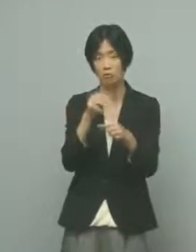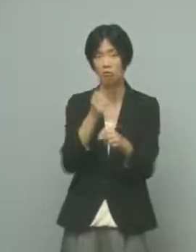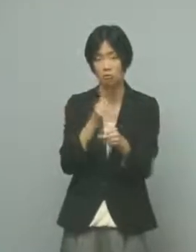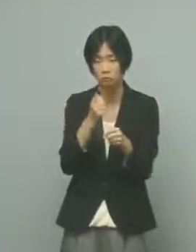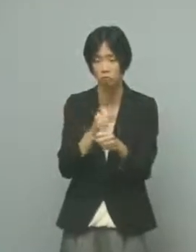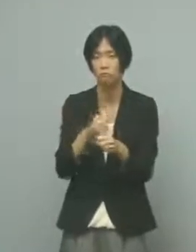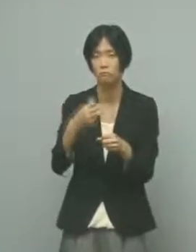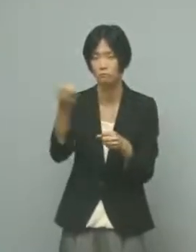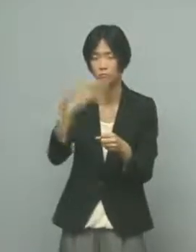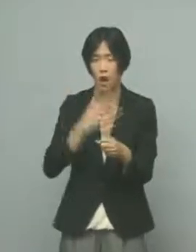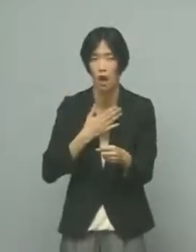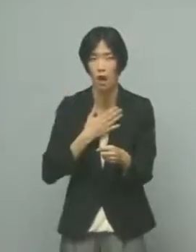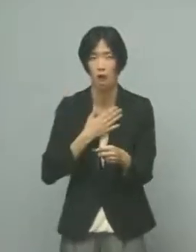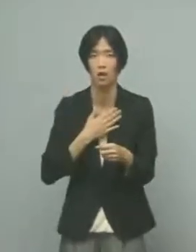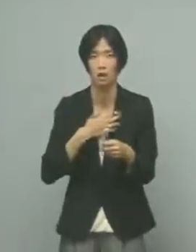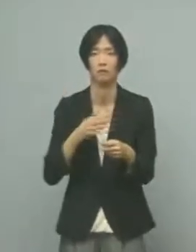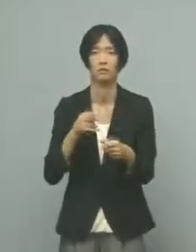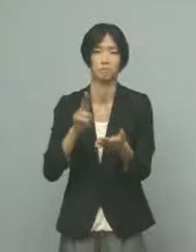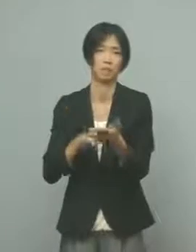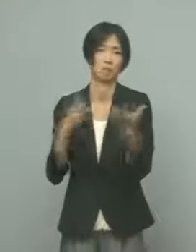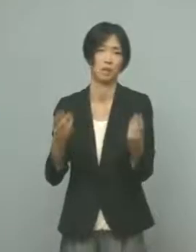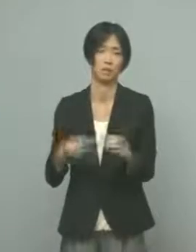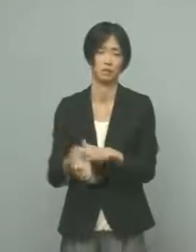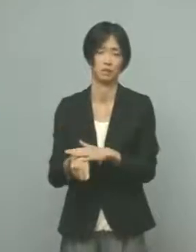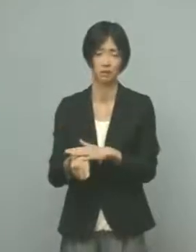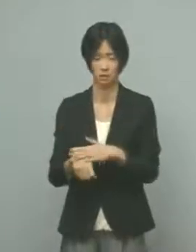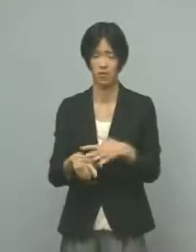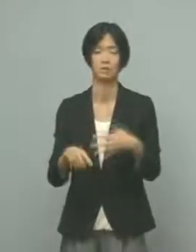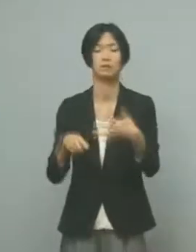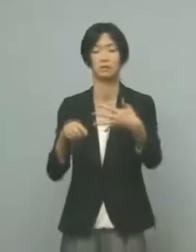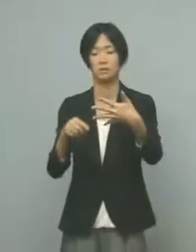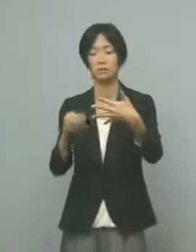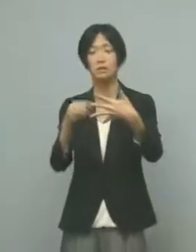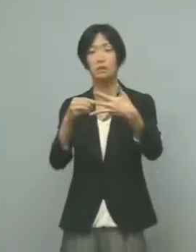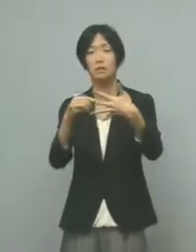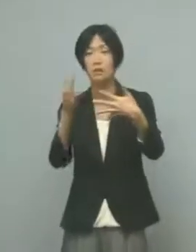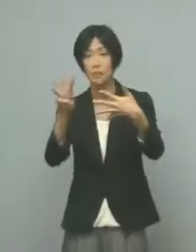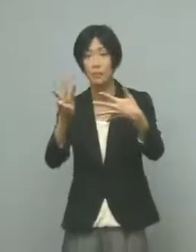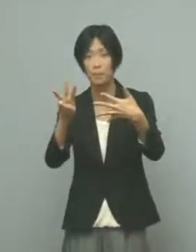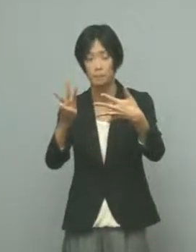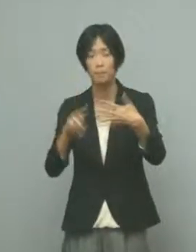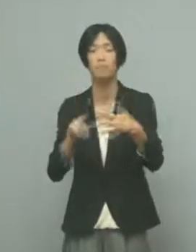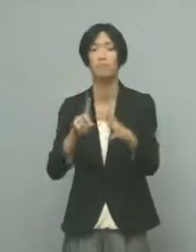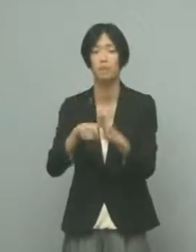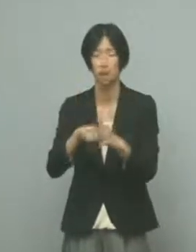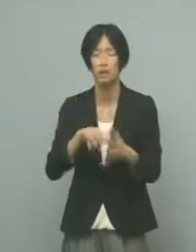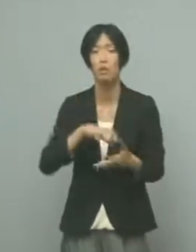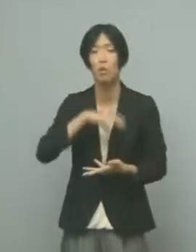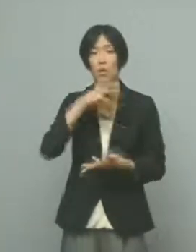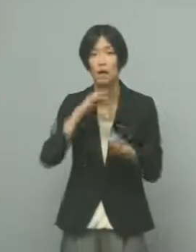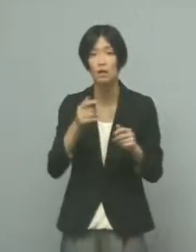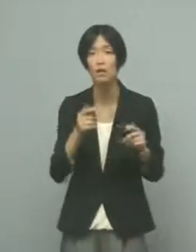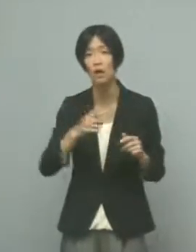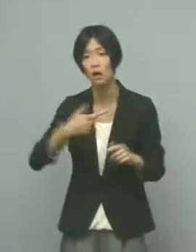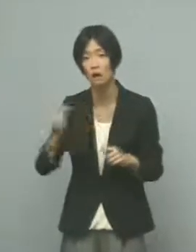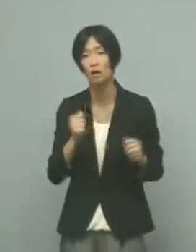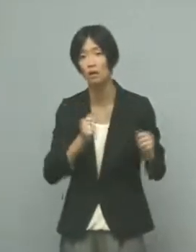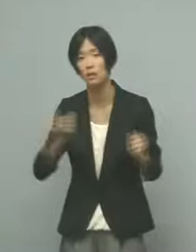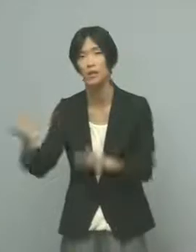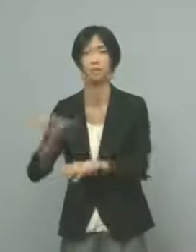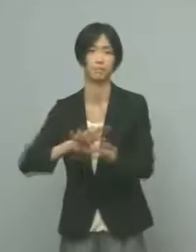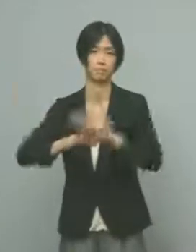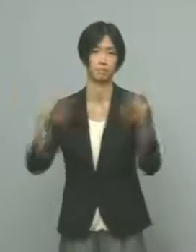であります。具体的には警戒レベル3で高齢者等の避難開